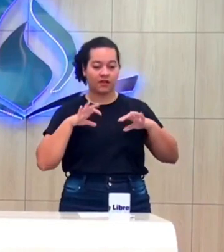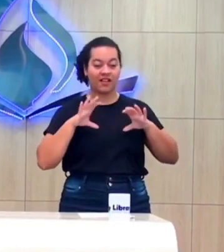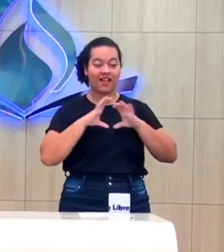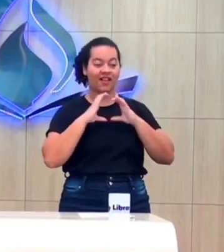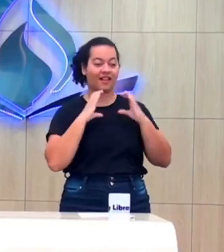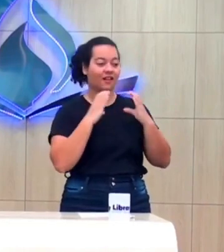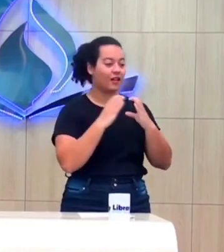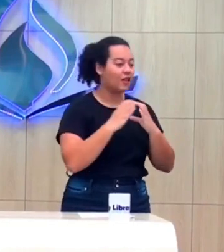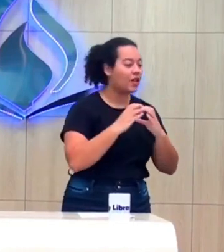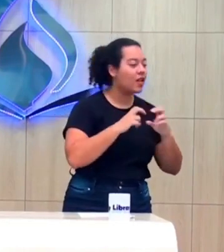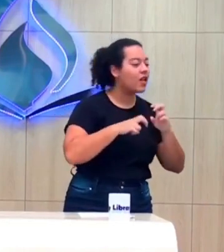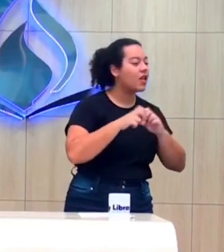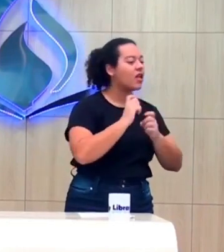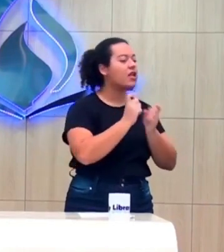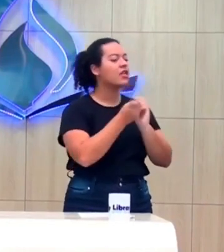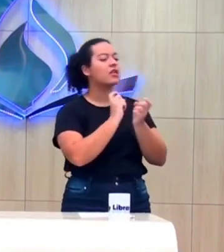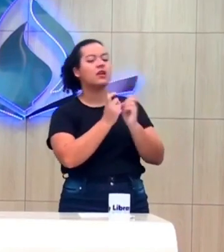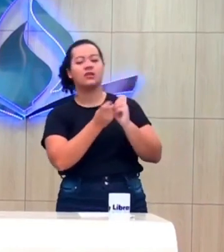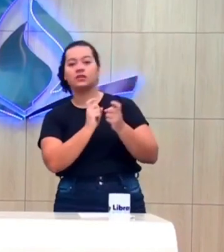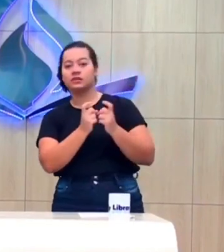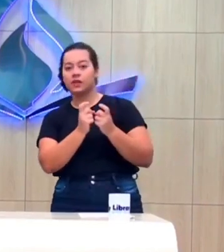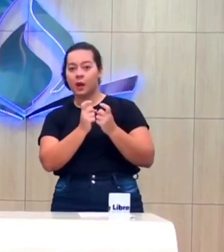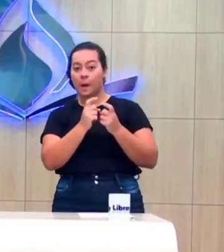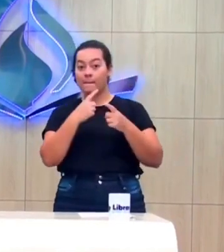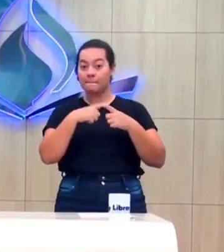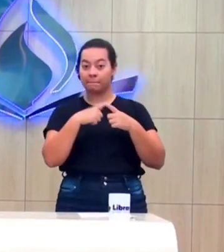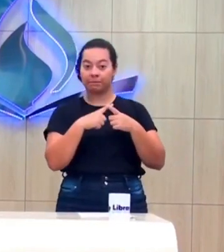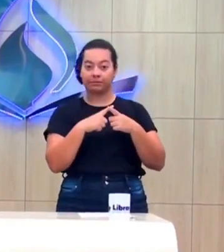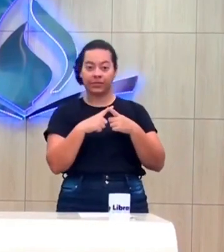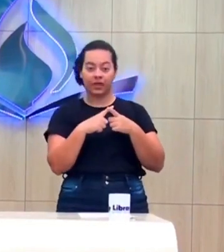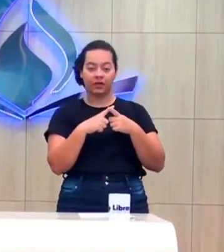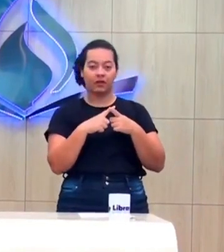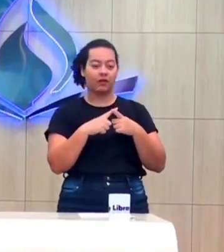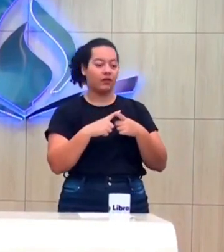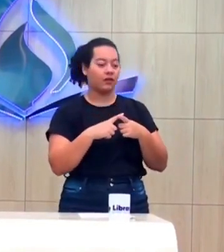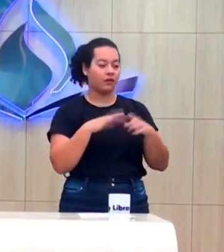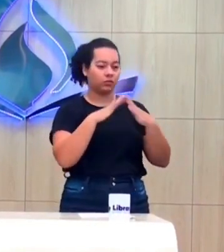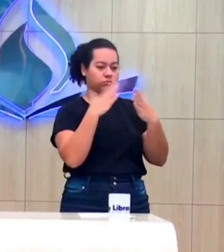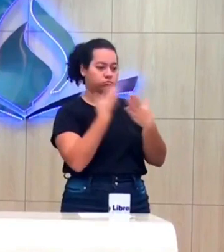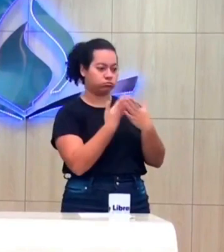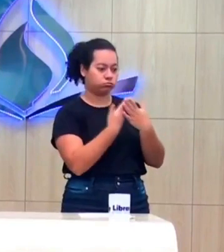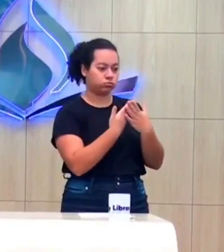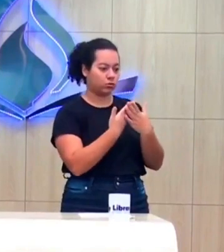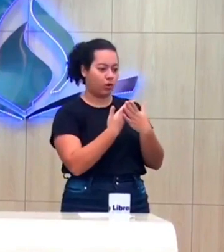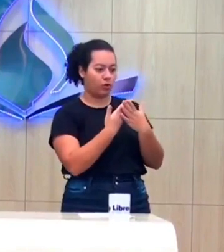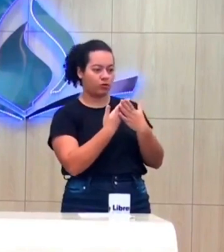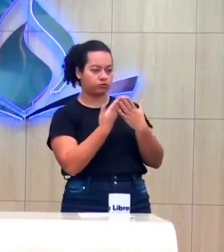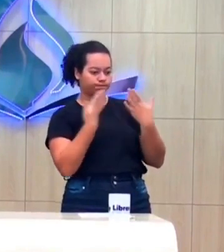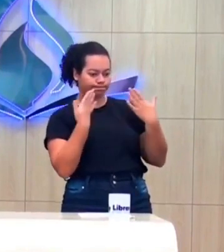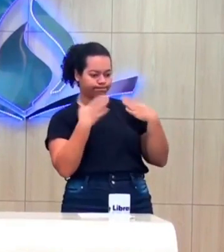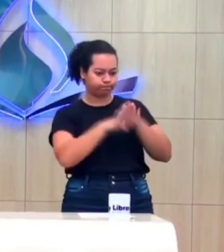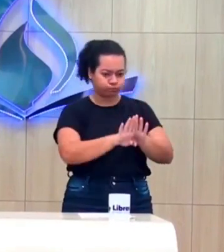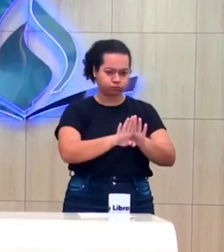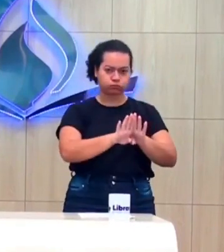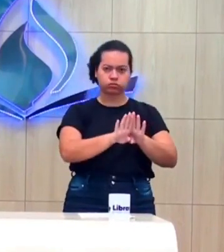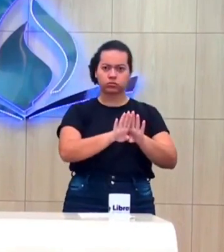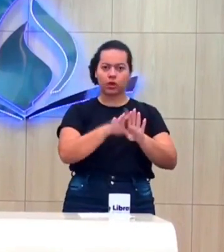fortalecer o movimento, porque tinham vontade de fechar as escolas que